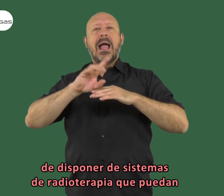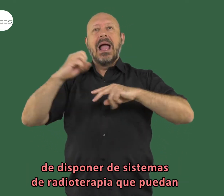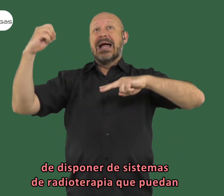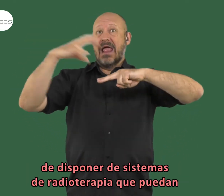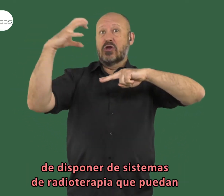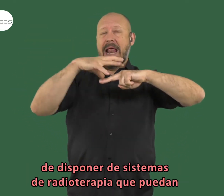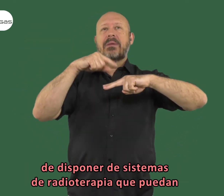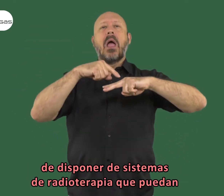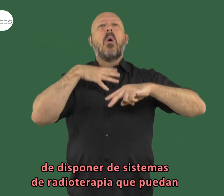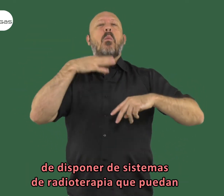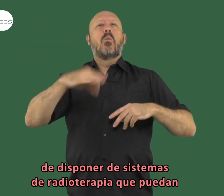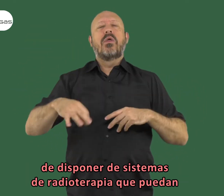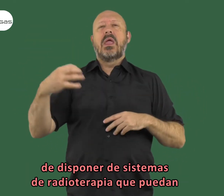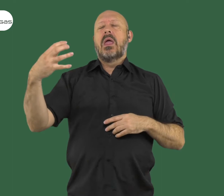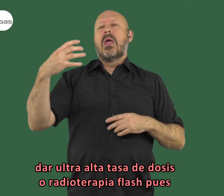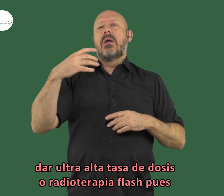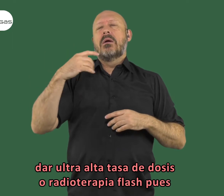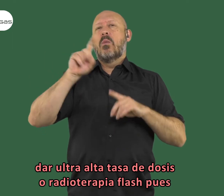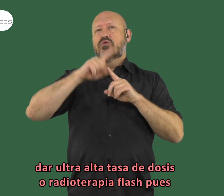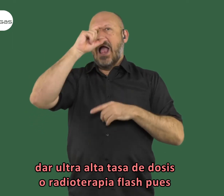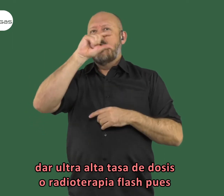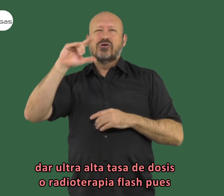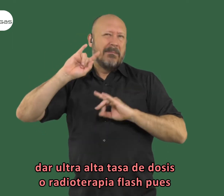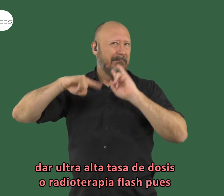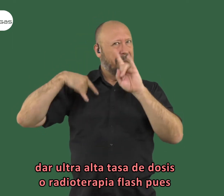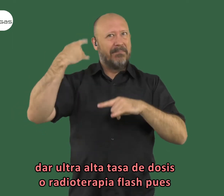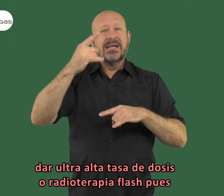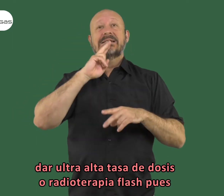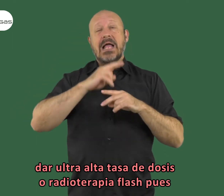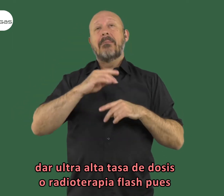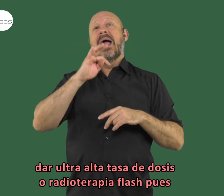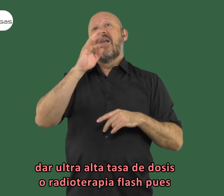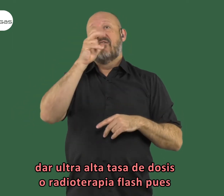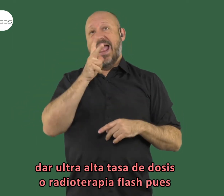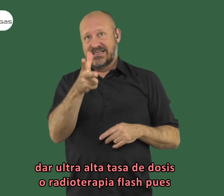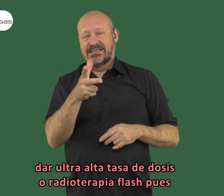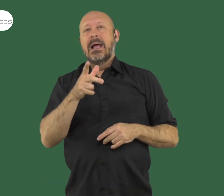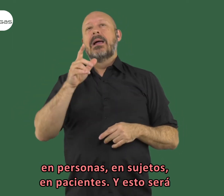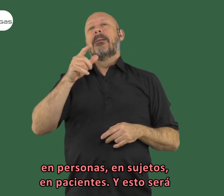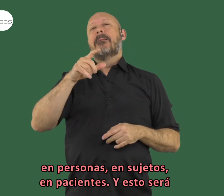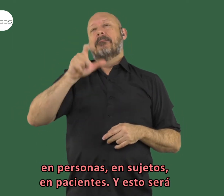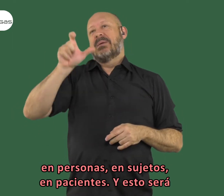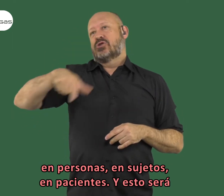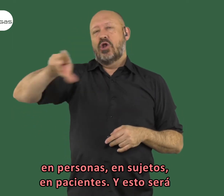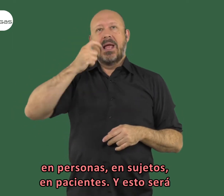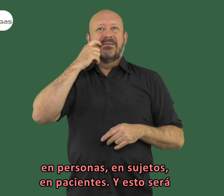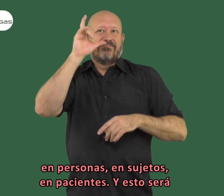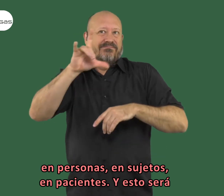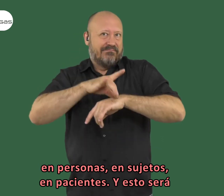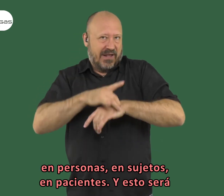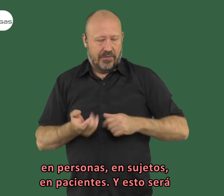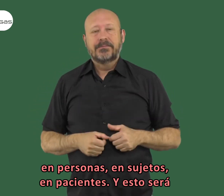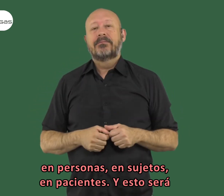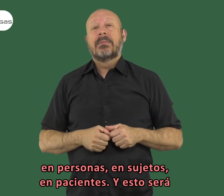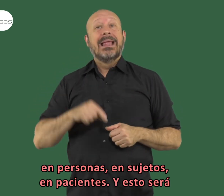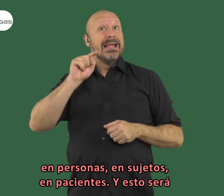de sistemas de radioterapia que puedan dar ultra alta tasa de dosis o radioterapia flash en personas, en sujetos,